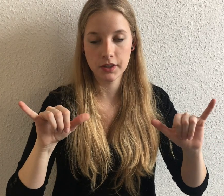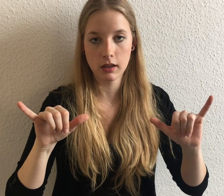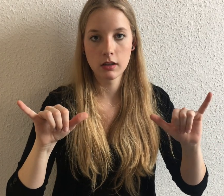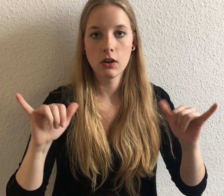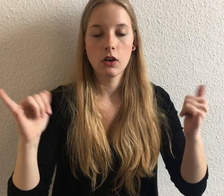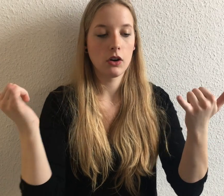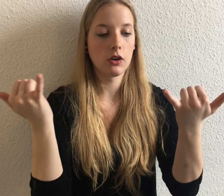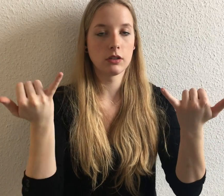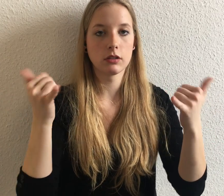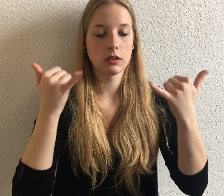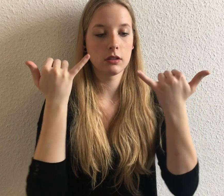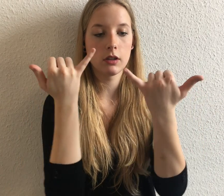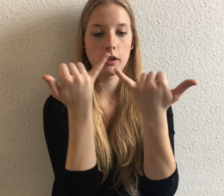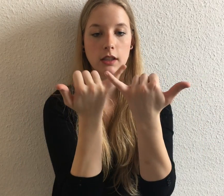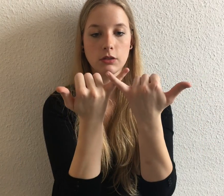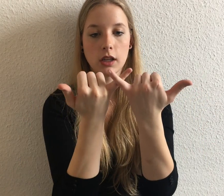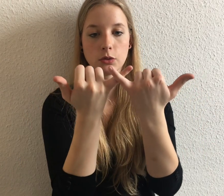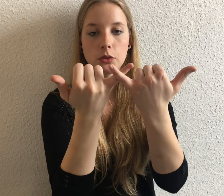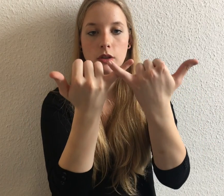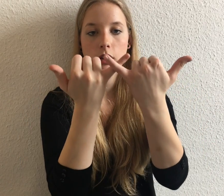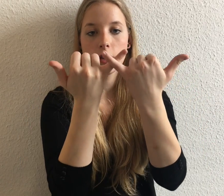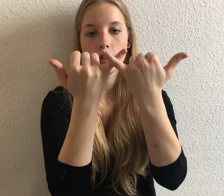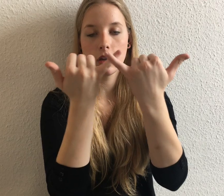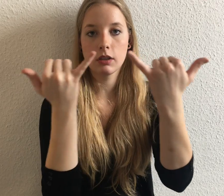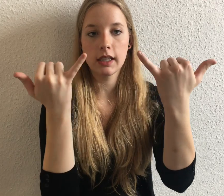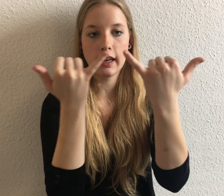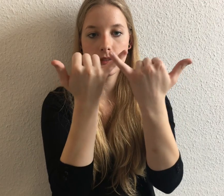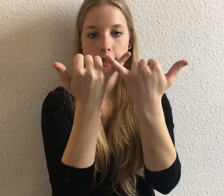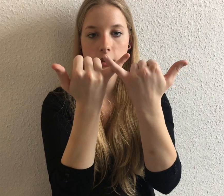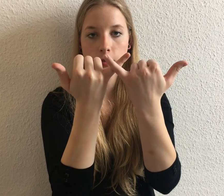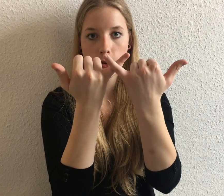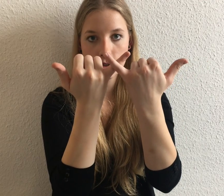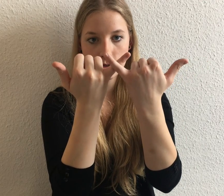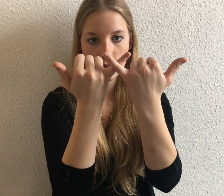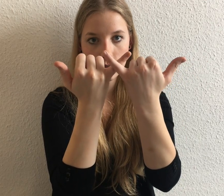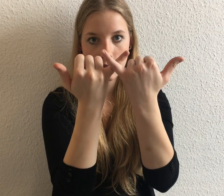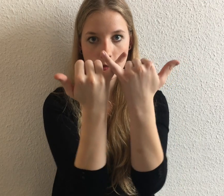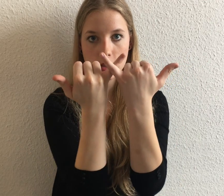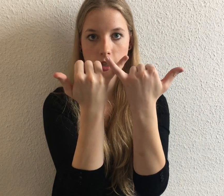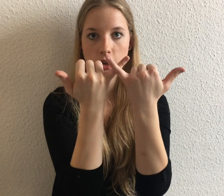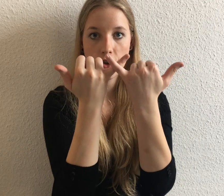Finger. Und das hältst du dann so, dass die kleinen Finger überkreuzt zueinander und machst dann